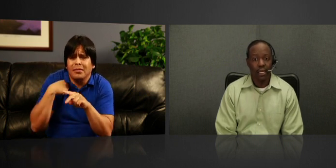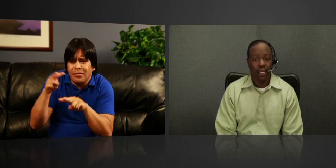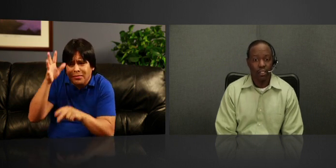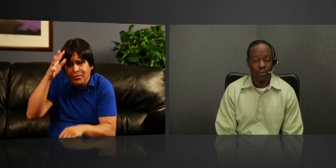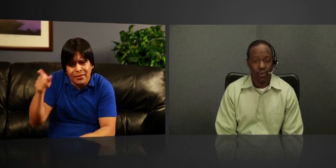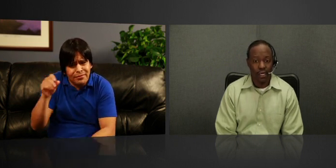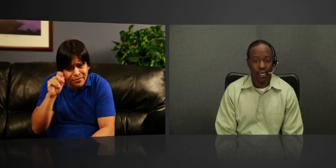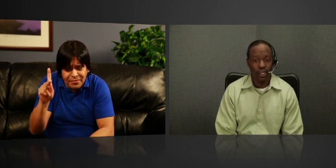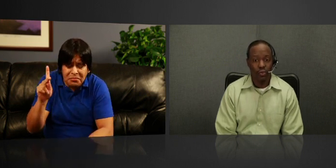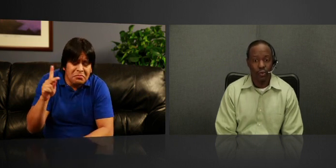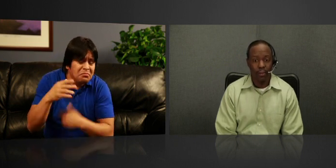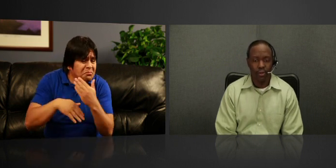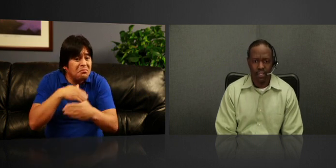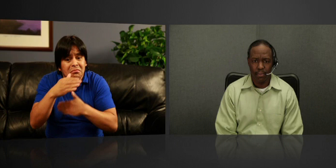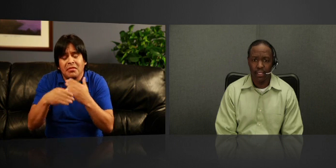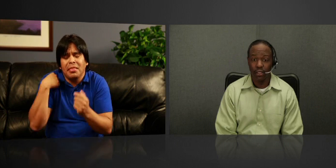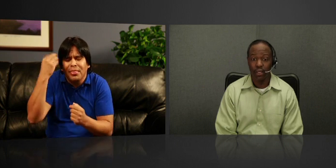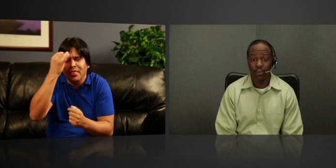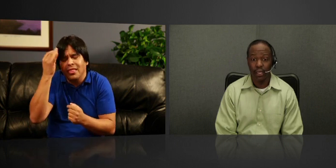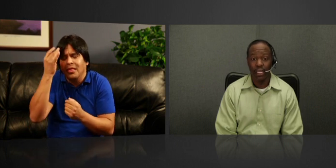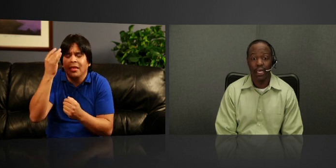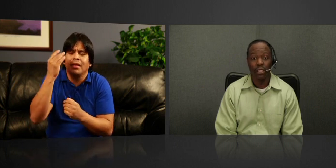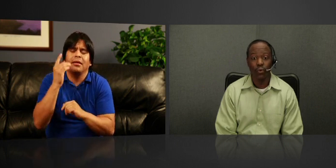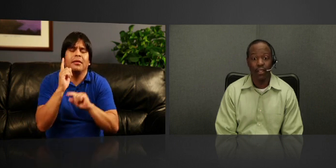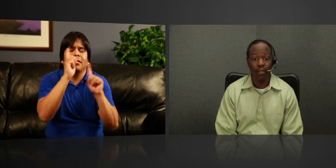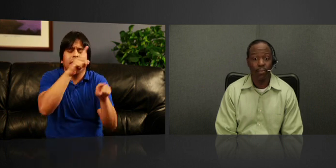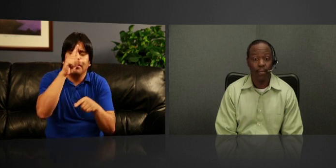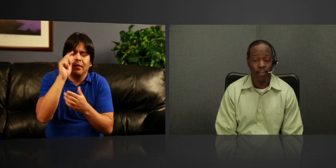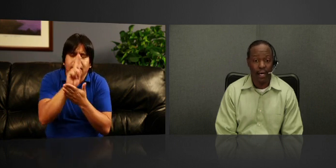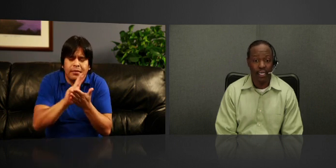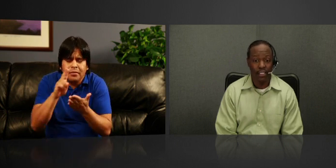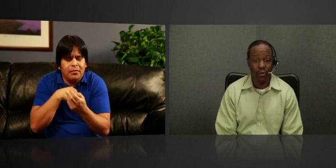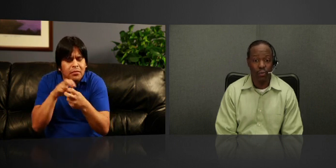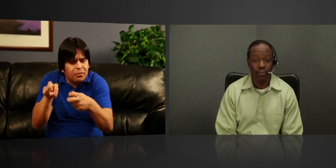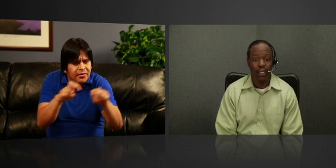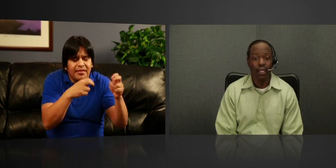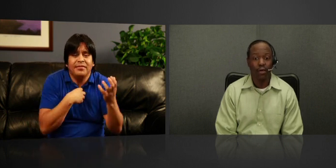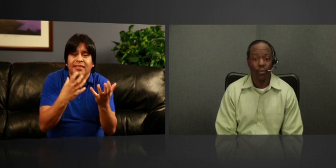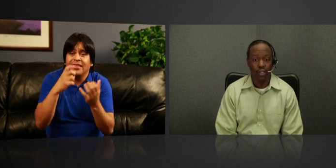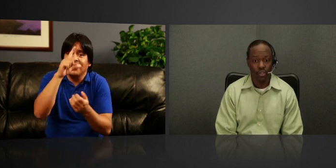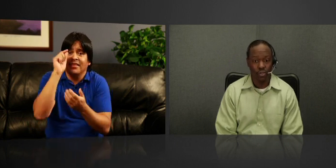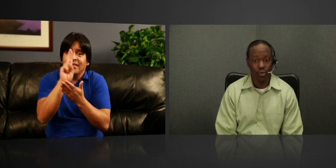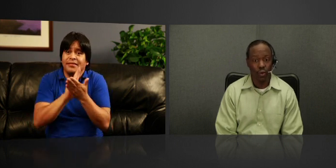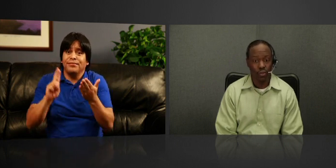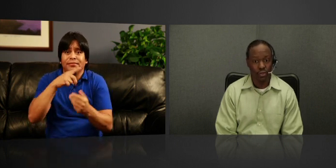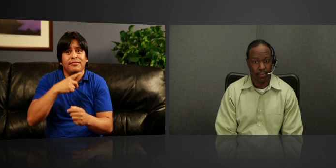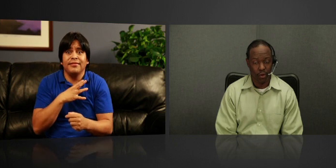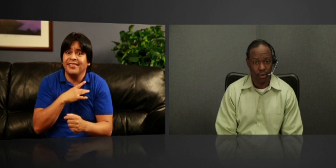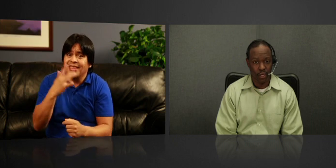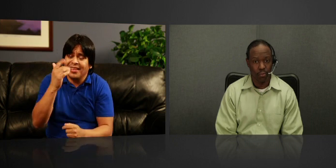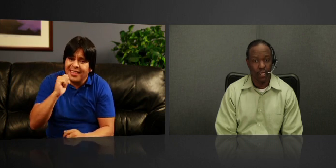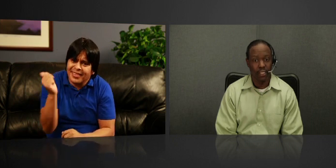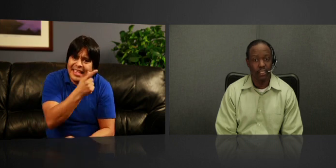la lectura la escritura pero también tengo que ver el cuidado de mi papá la salud y después de eso cuando